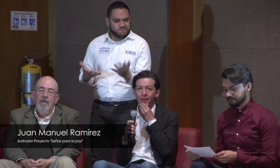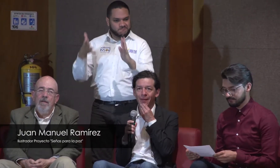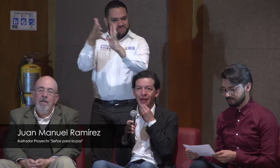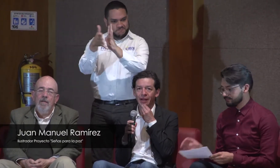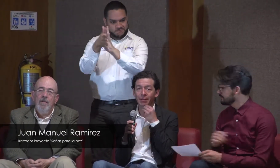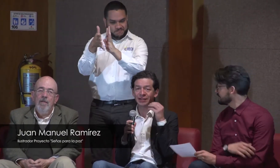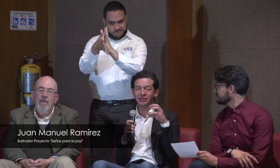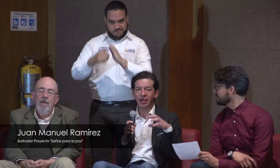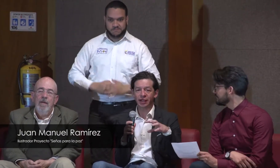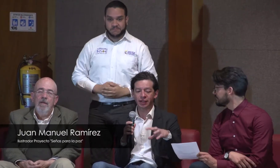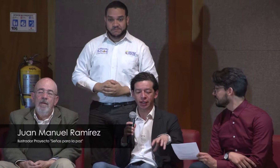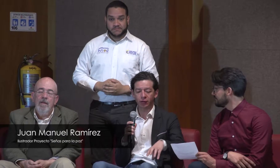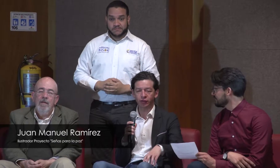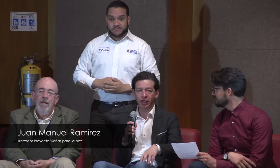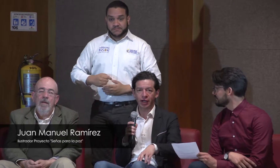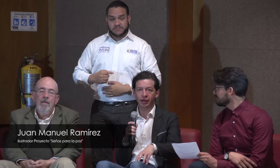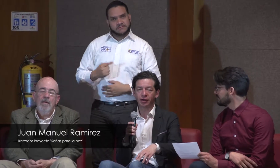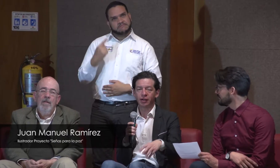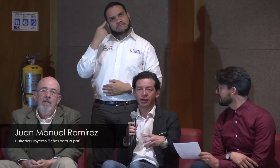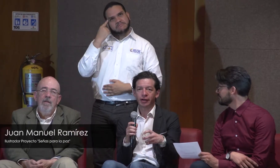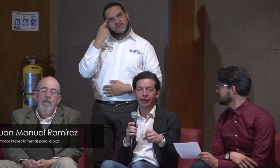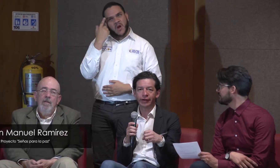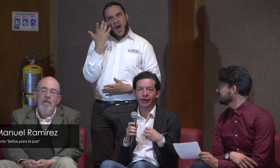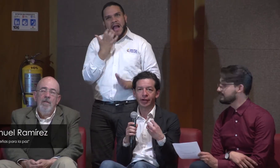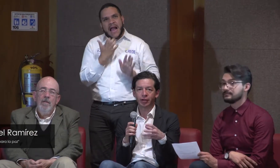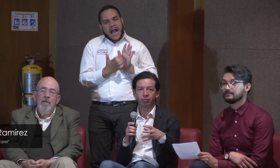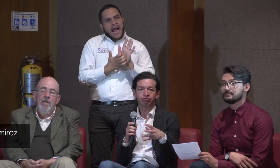para pensar en ilustrar